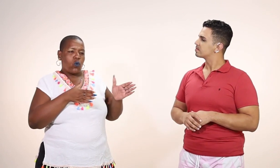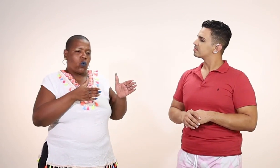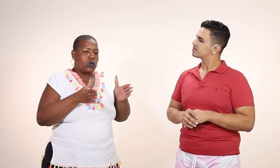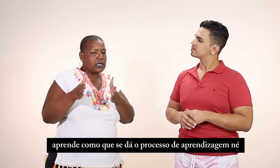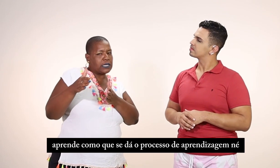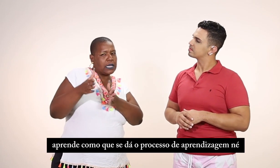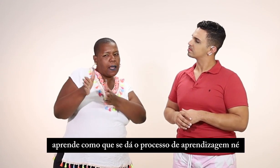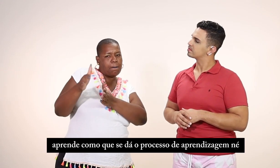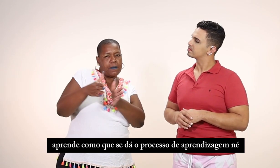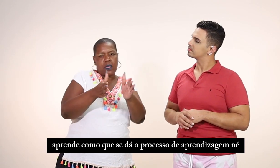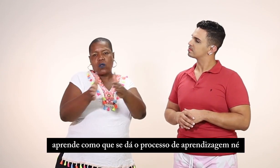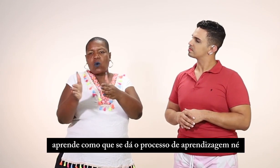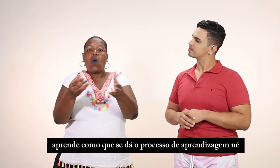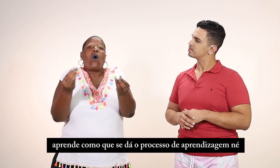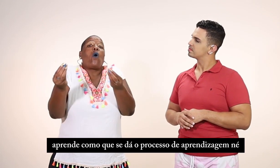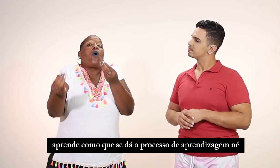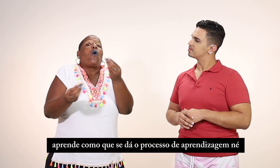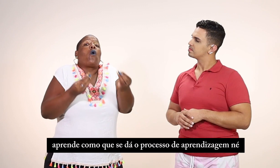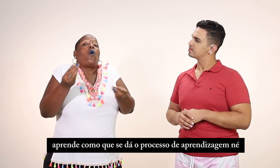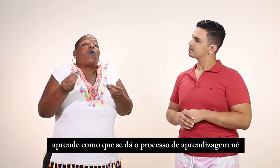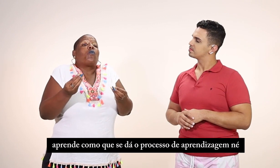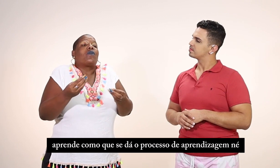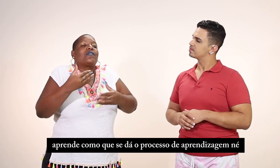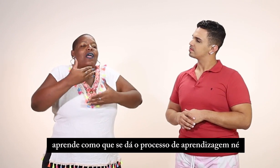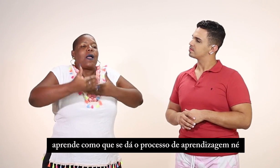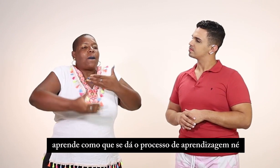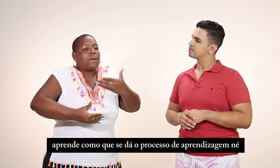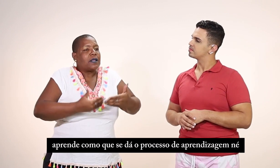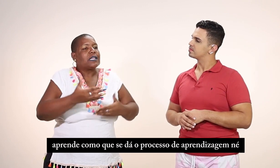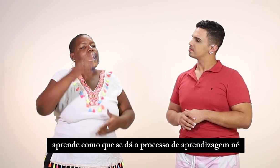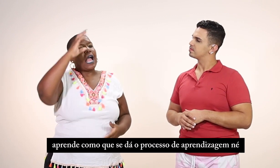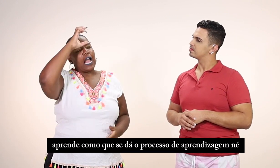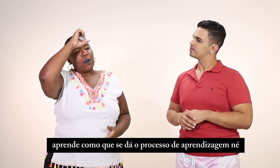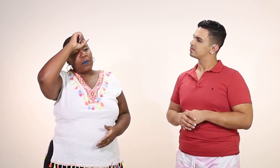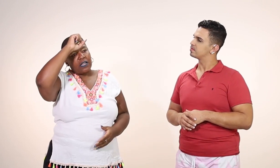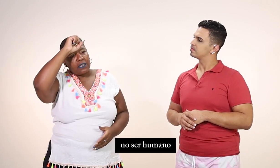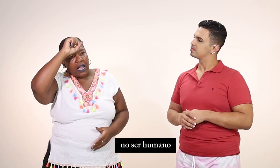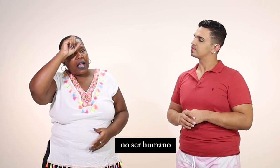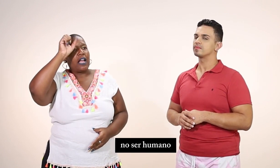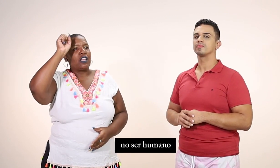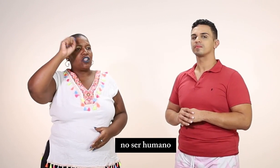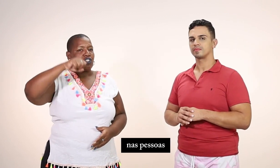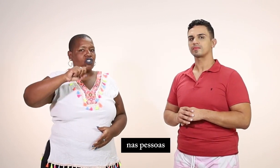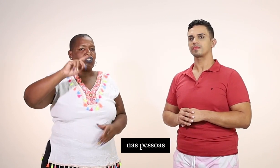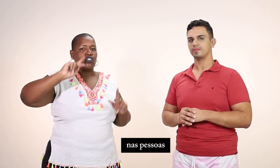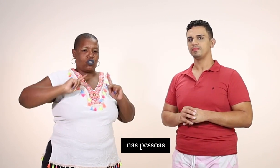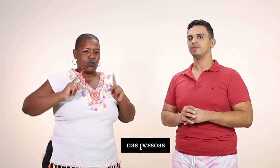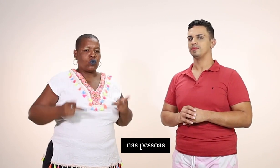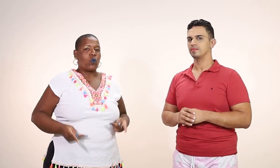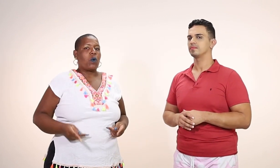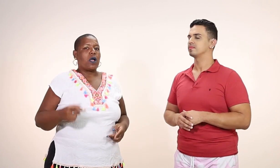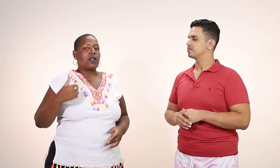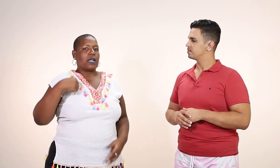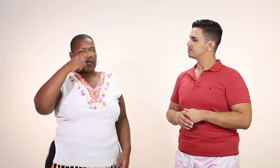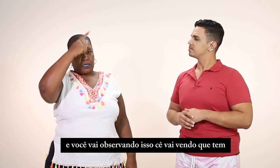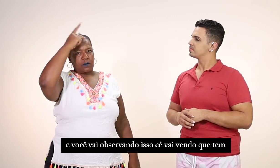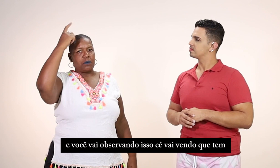Você aprende como que se dá o processo de aprendizagem, né? No ser humano, nas pessoas. E você